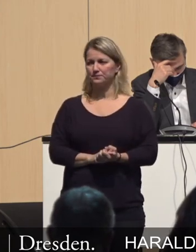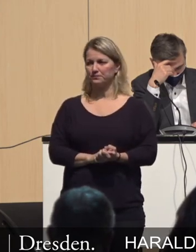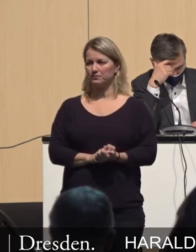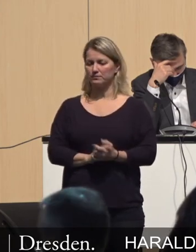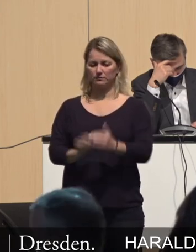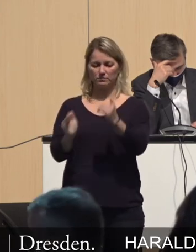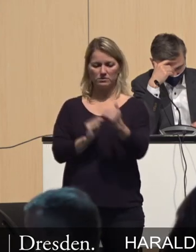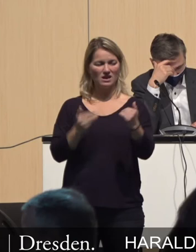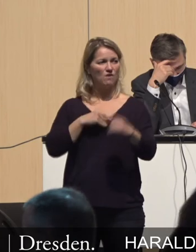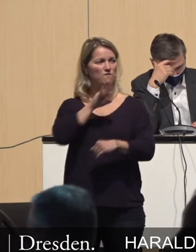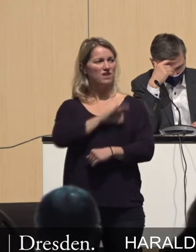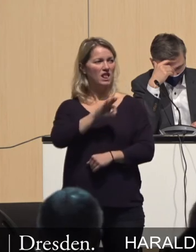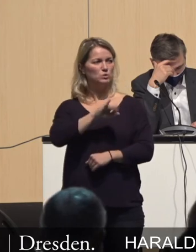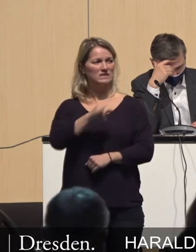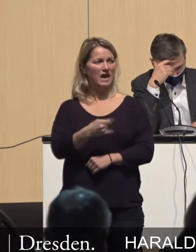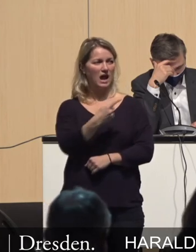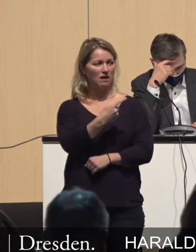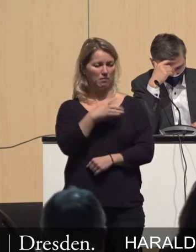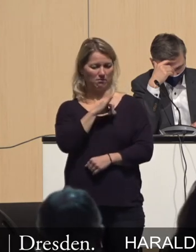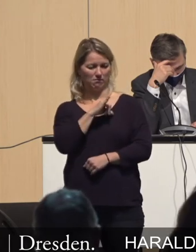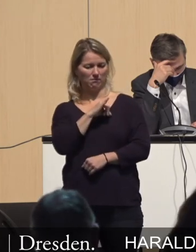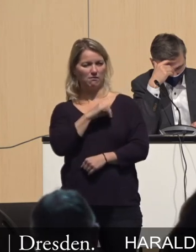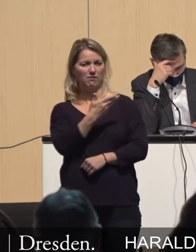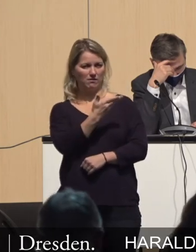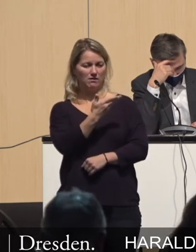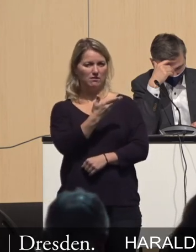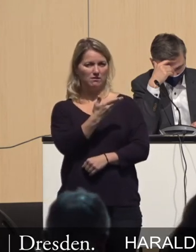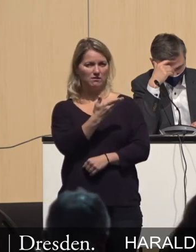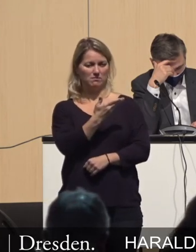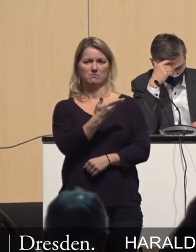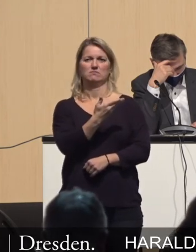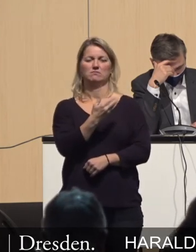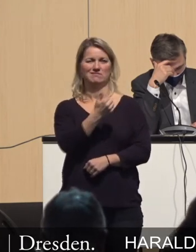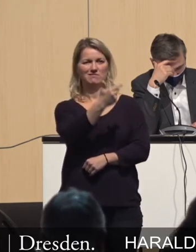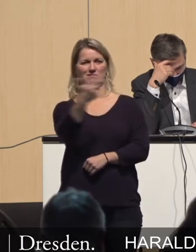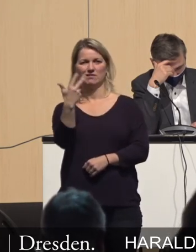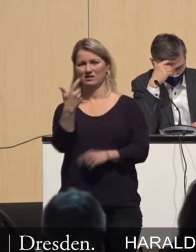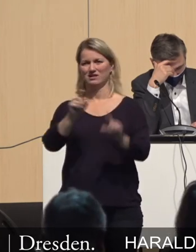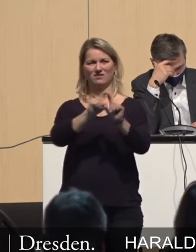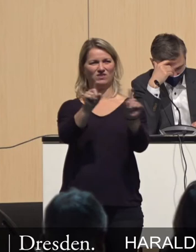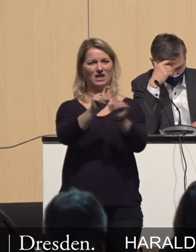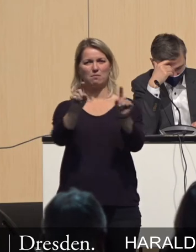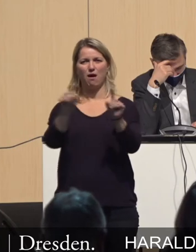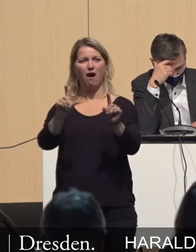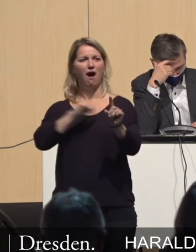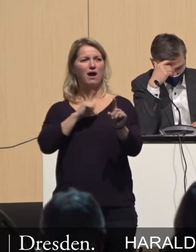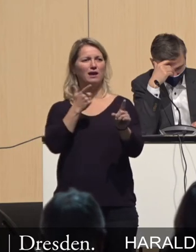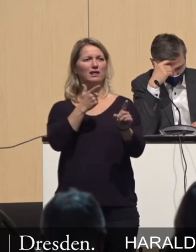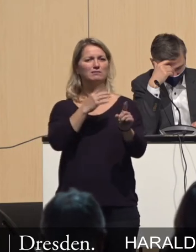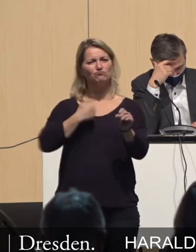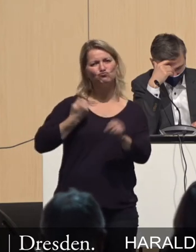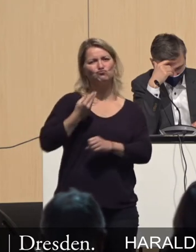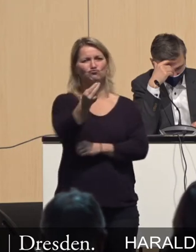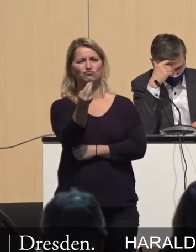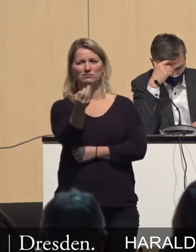Filius, das finde ich sehr interessant, wie Sie den Unternehmern eigentlich so gar nichts mehr zutrauen.